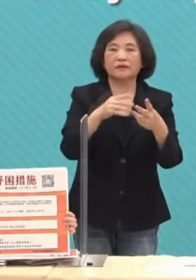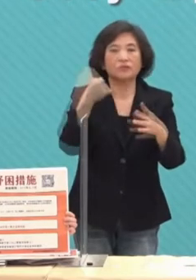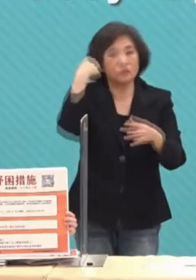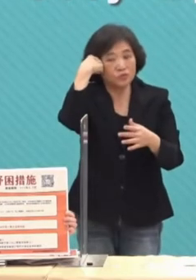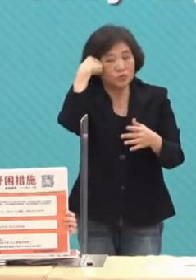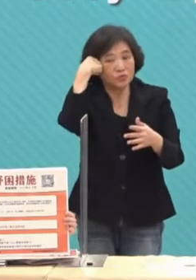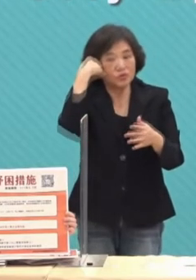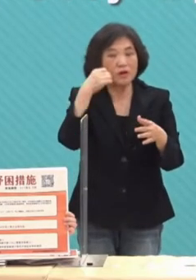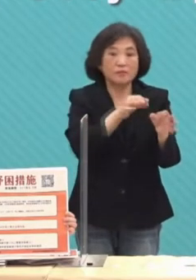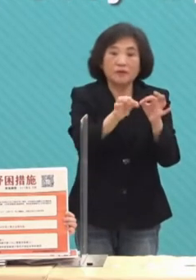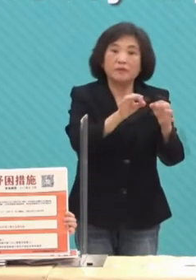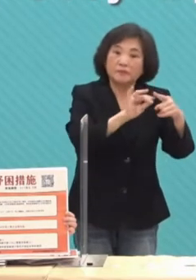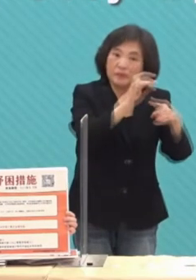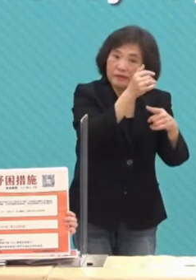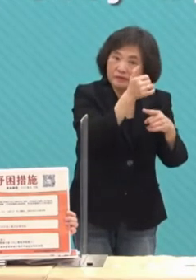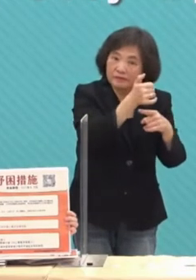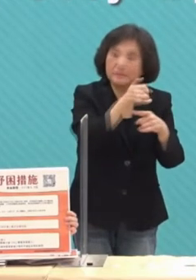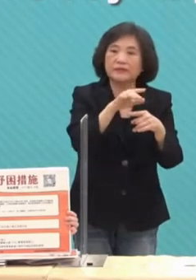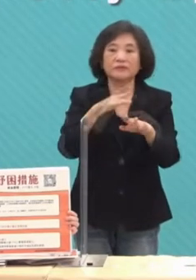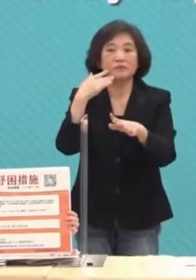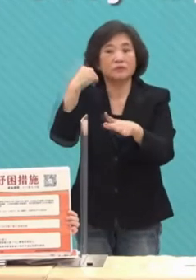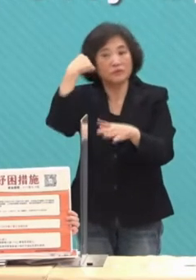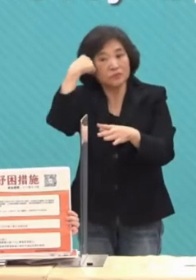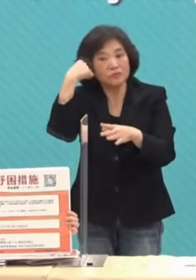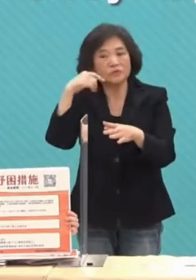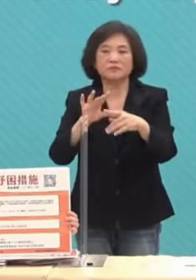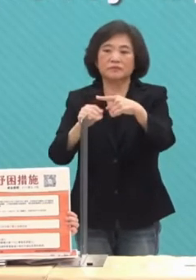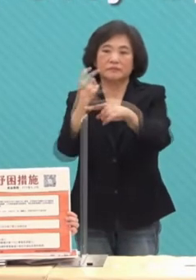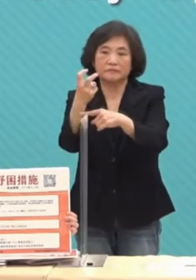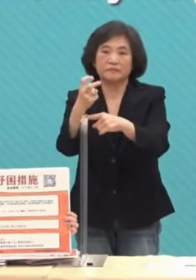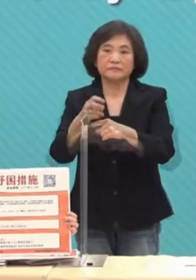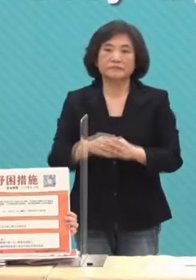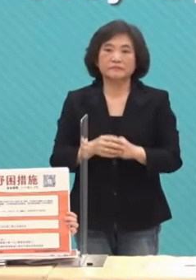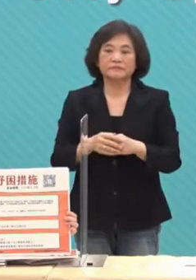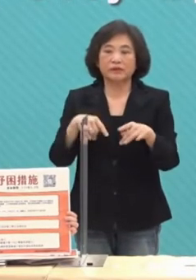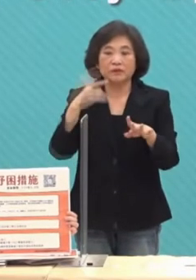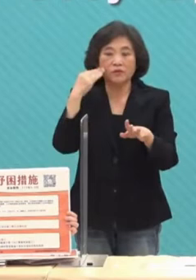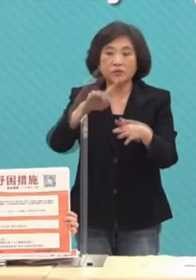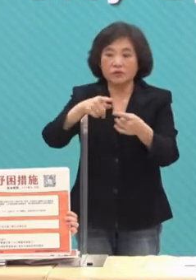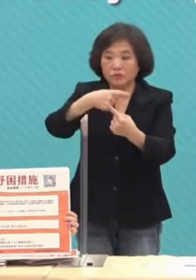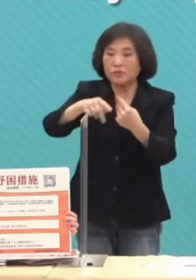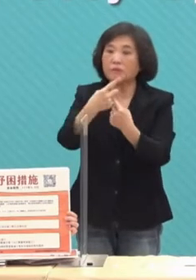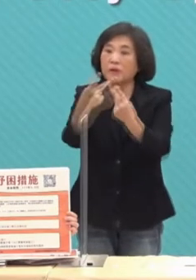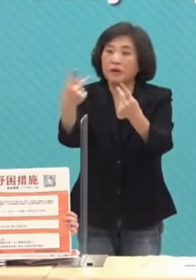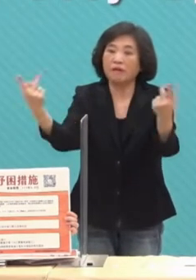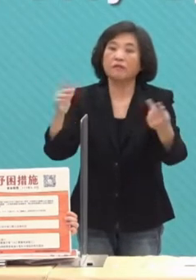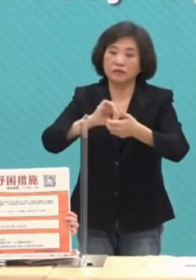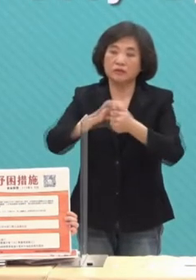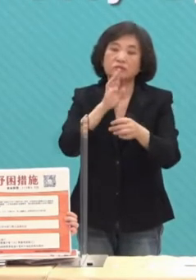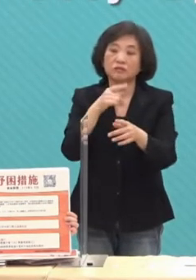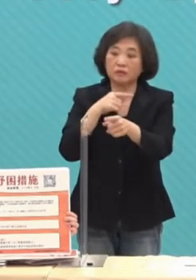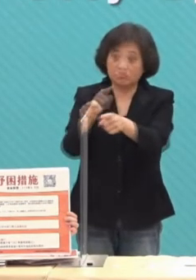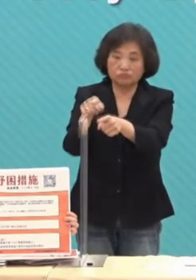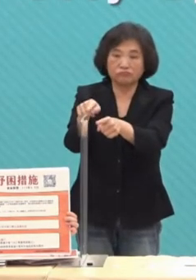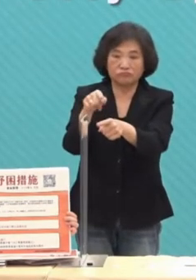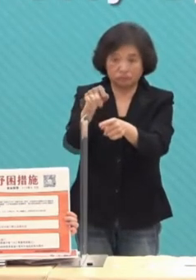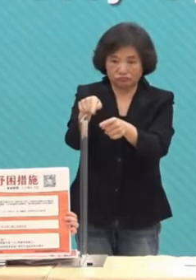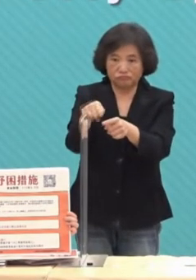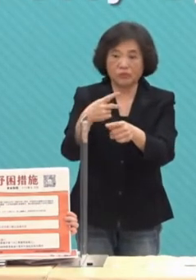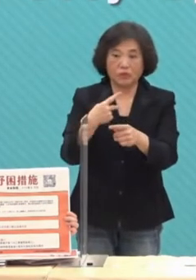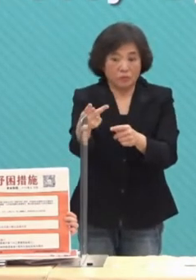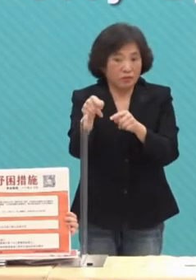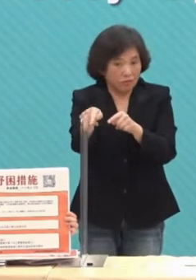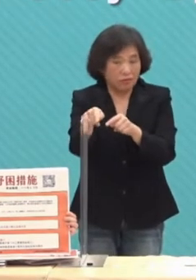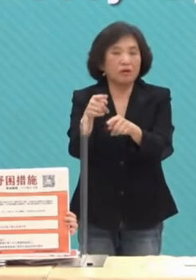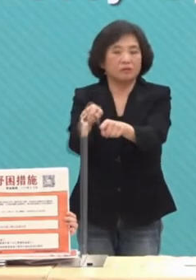住宅用的我们是减20%，那如果你有转租下去的话，我们也都会要求你要回馈给实际的使用人。那